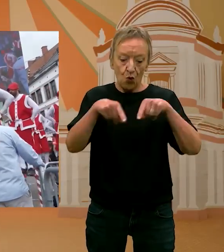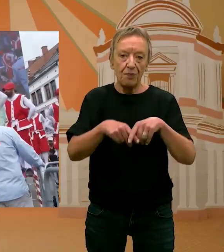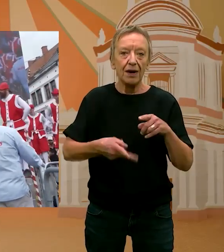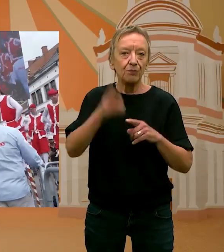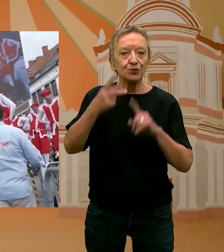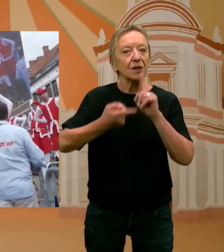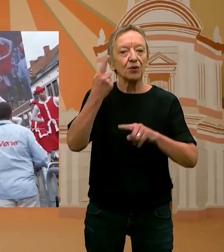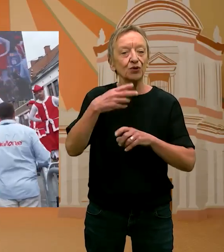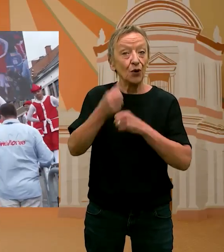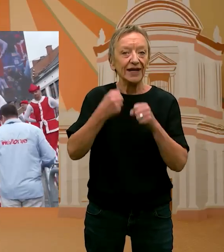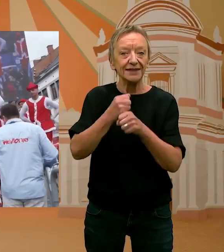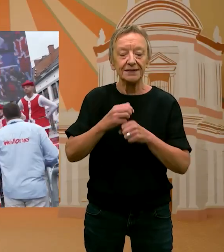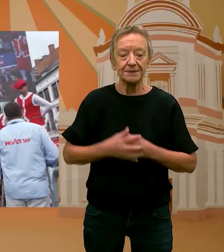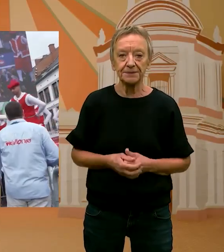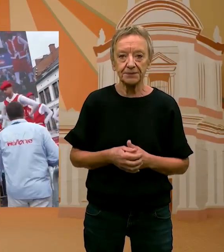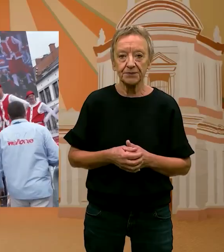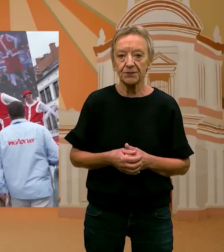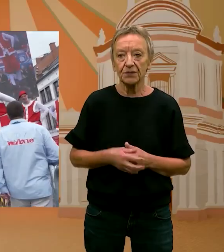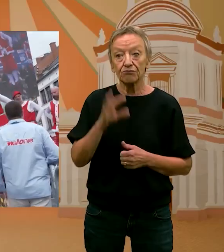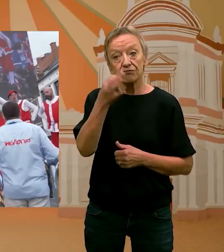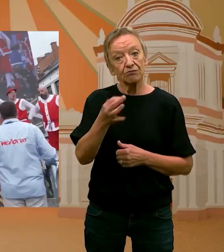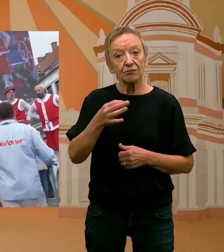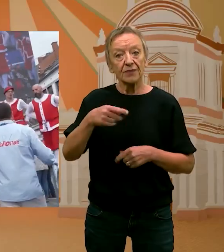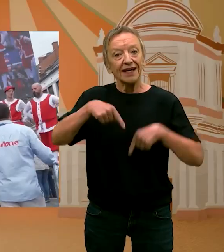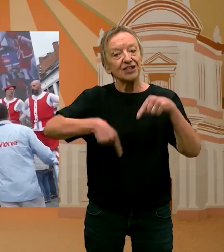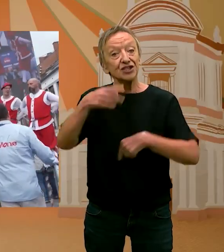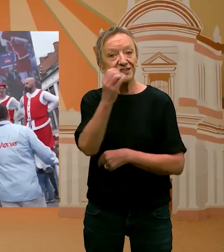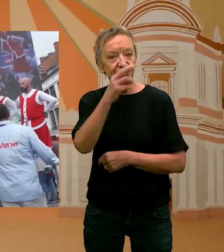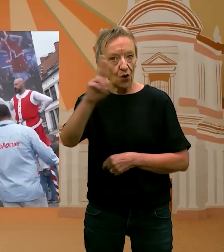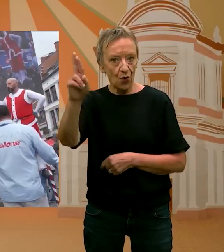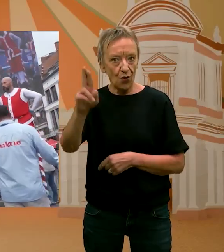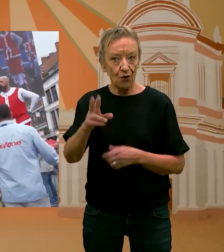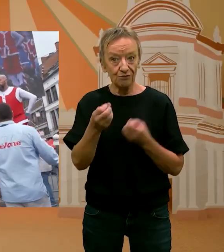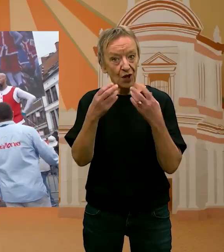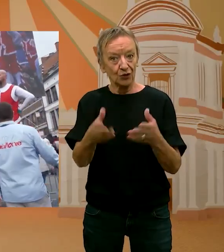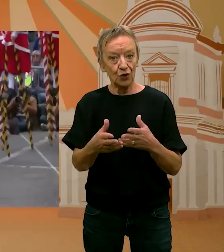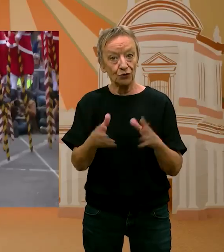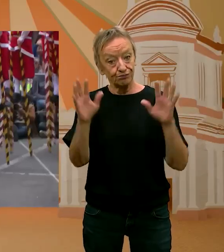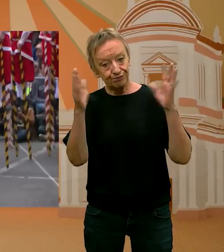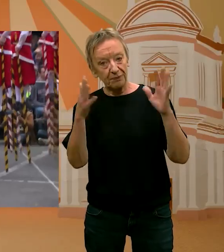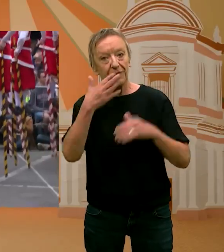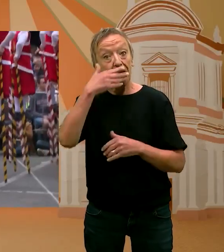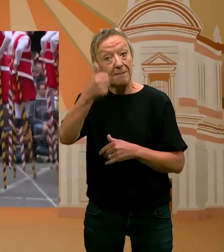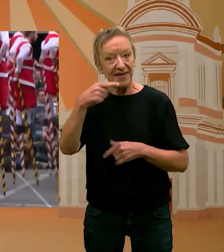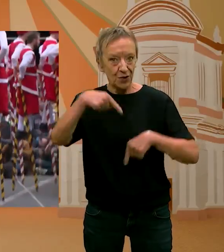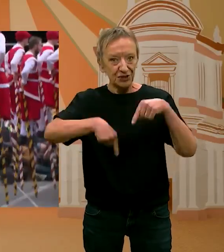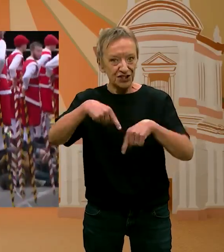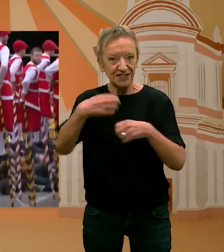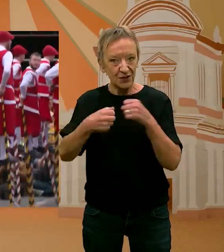échasseurs. Oui, tout à fait. C'est l'échasse d'or, donc c'est le combat qui va sacrer le meilleur échasseur de l'année. C'est le dernier combat du week-end aussi,